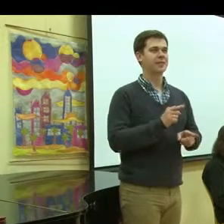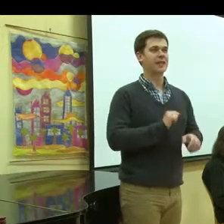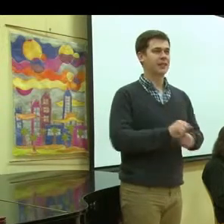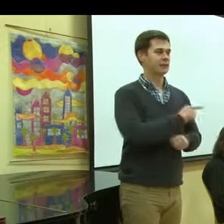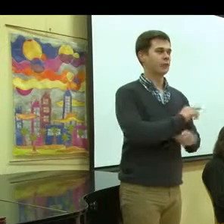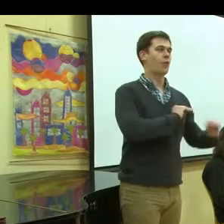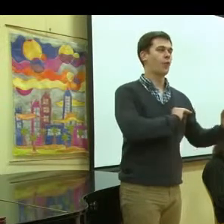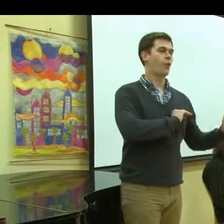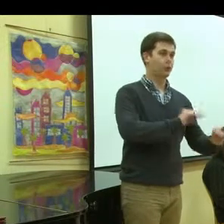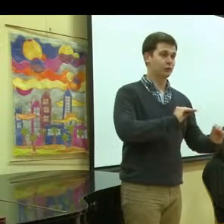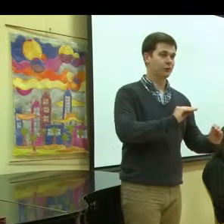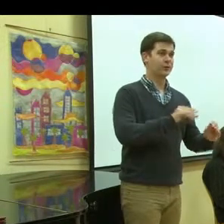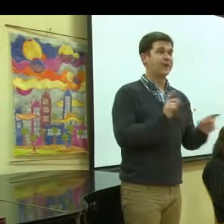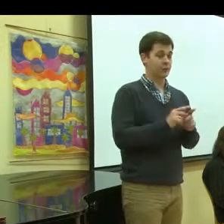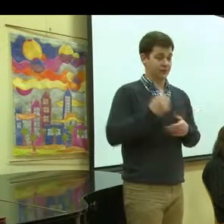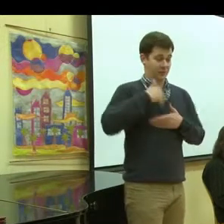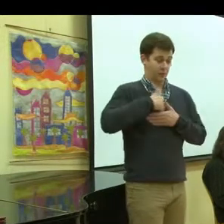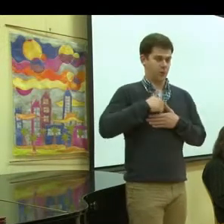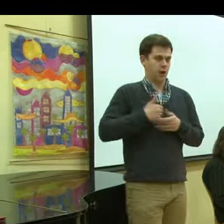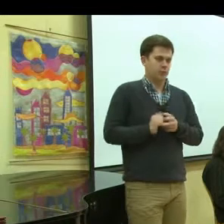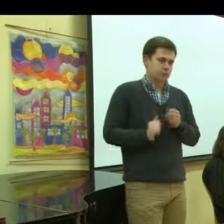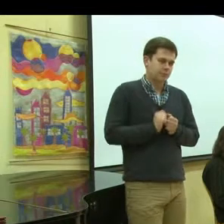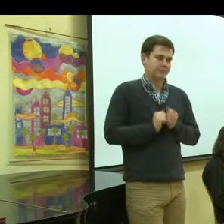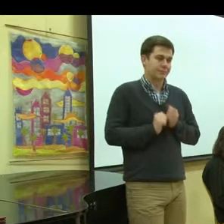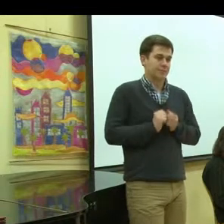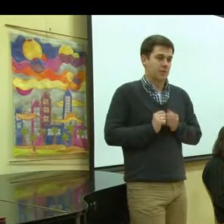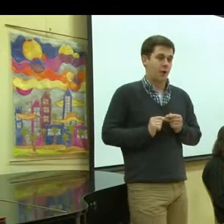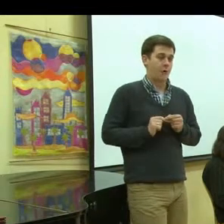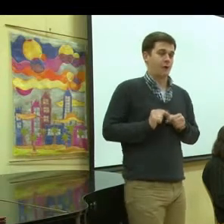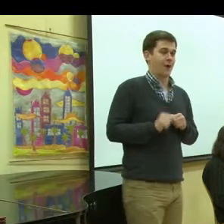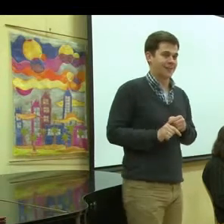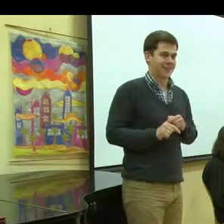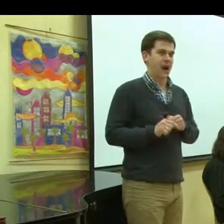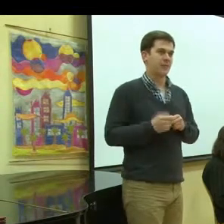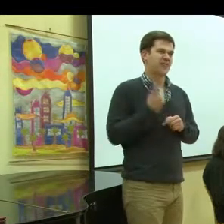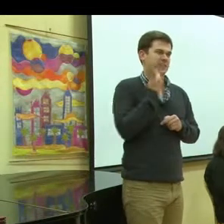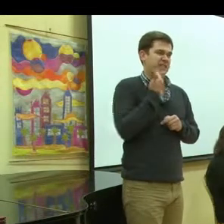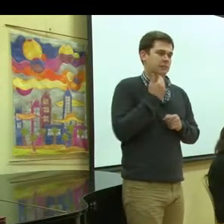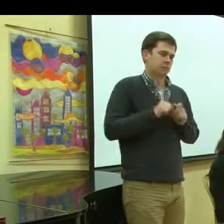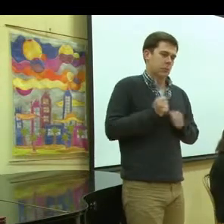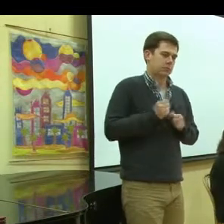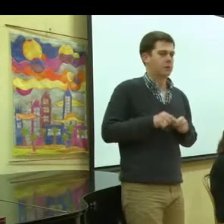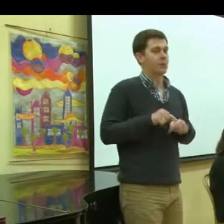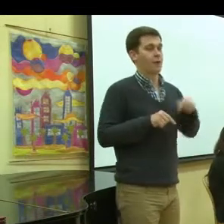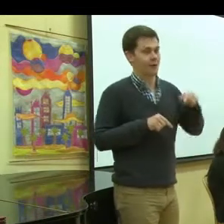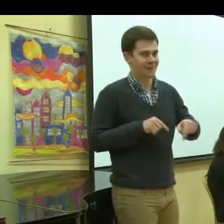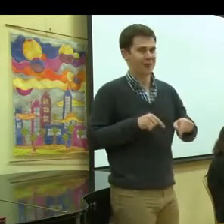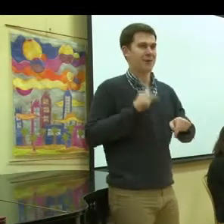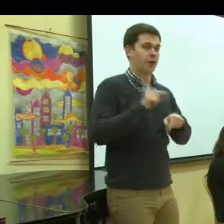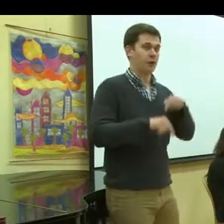cyklu, jak my tam jakby też pokonujemy czy te przeszkody i idziemy do przodu, no to właśnie też tak rozwija się nasz taniec.